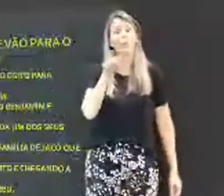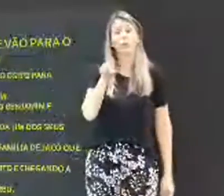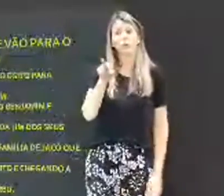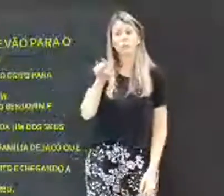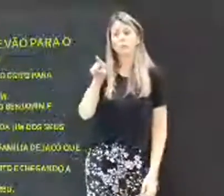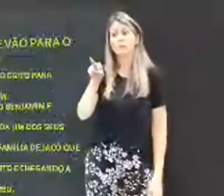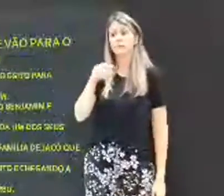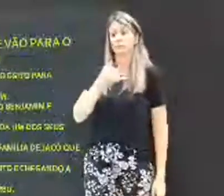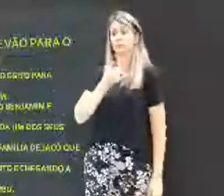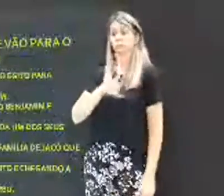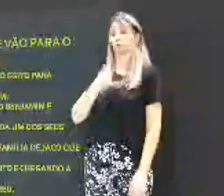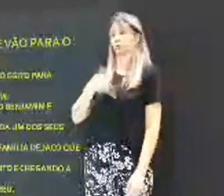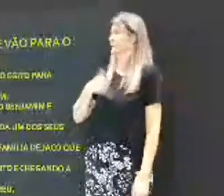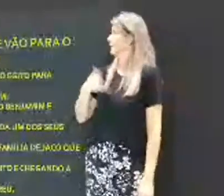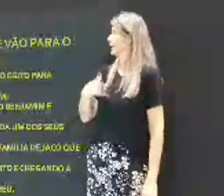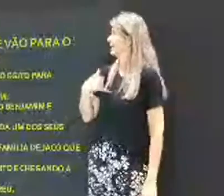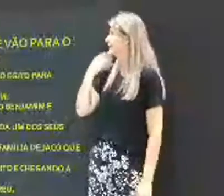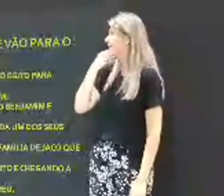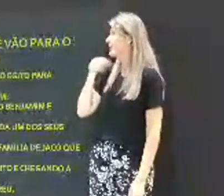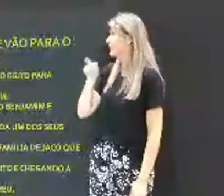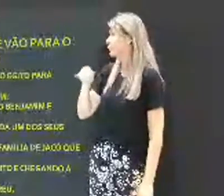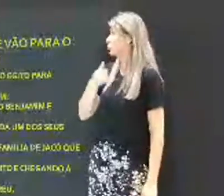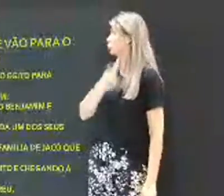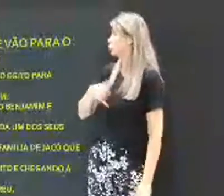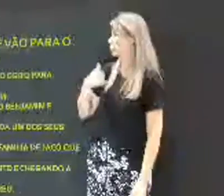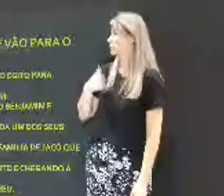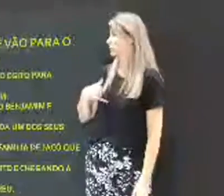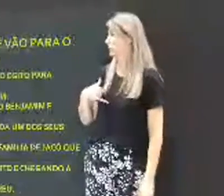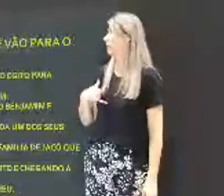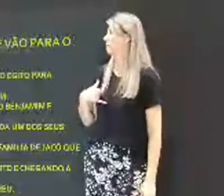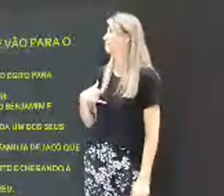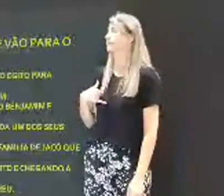Então, os irmãos, né, de José, né, os irmãos de José do Egito, né?